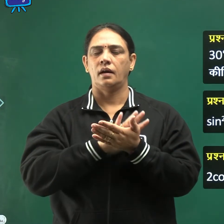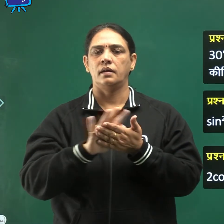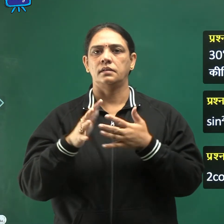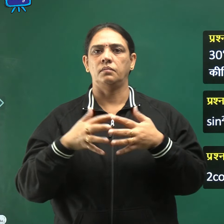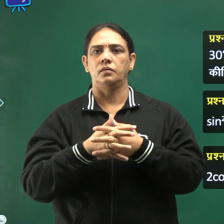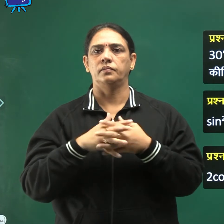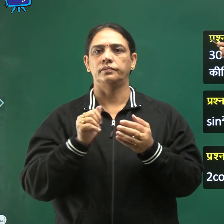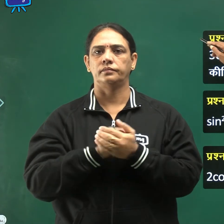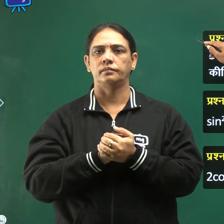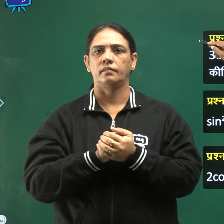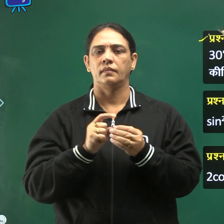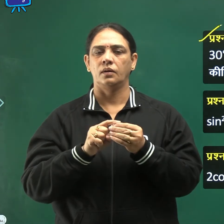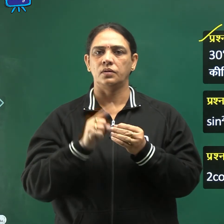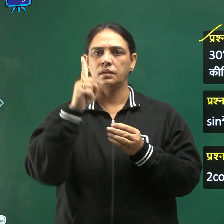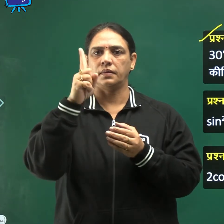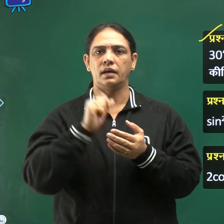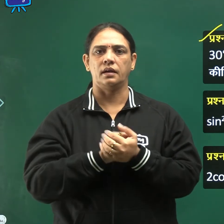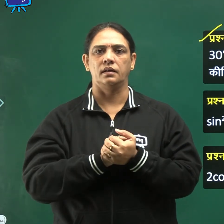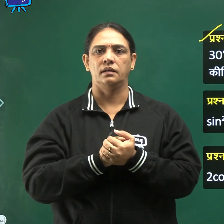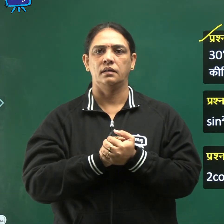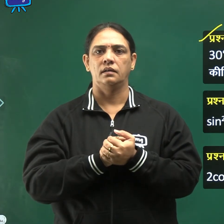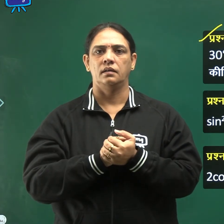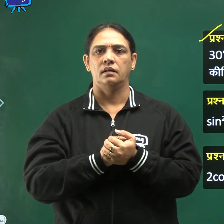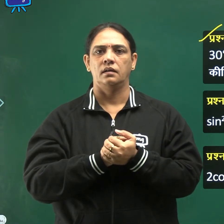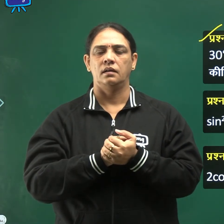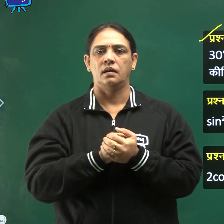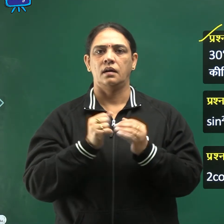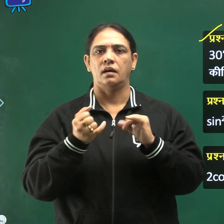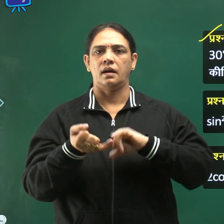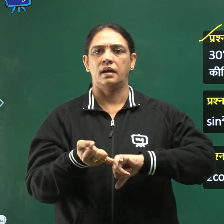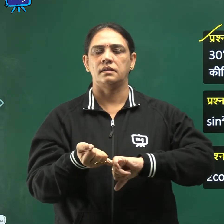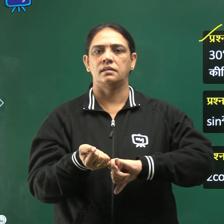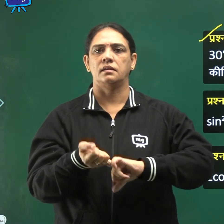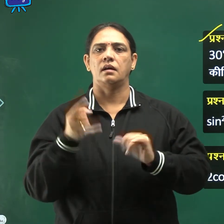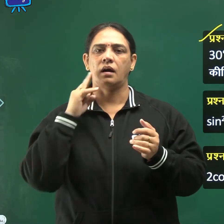होमवर्क प्रश्न नंबर 1, साइन